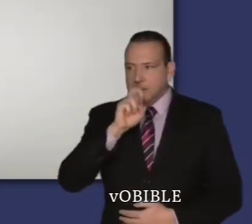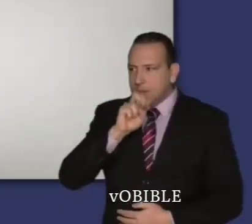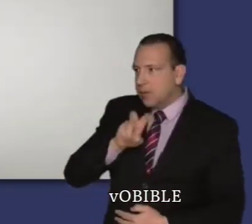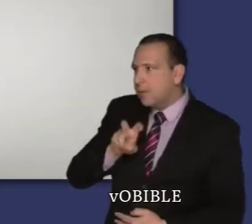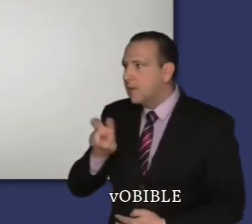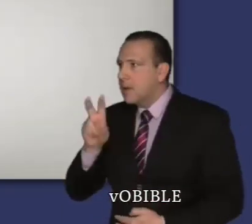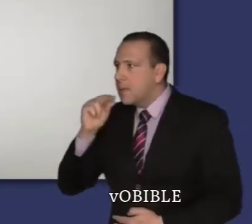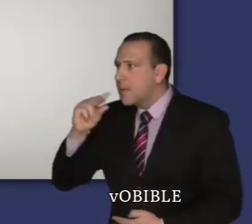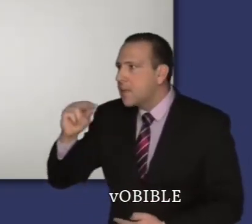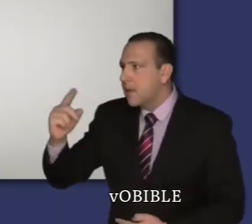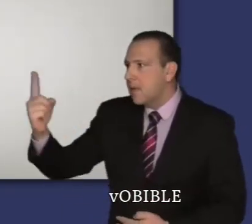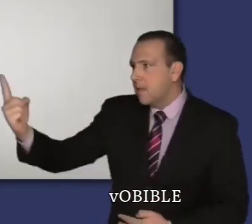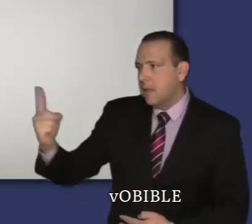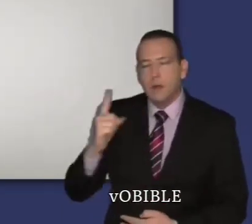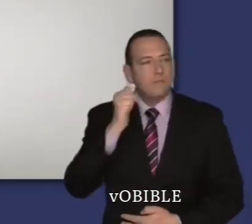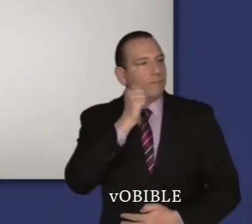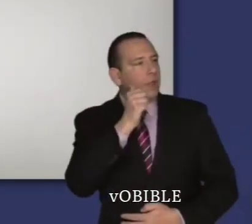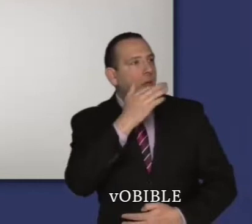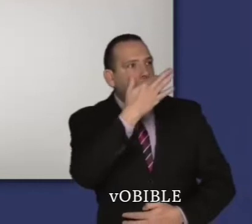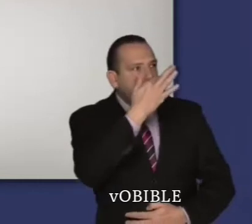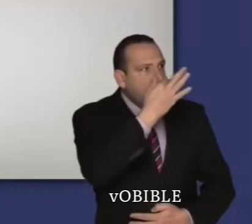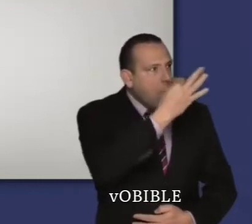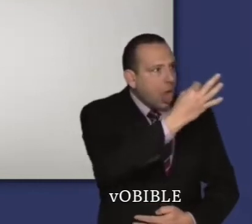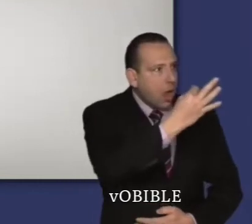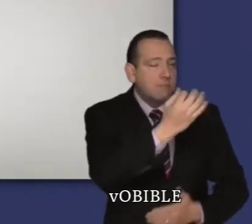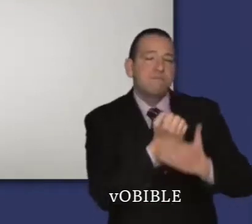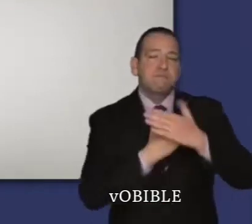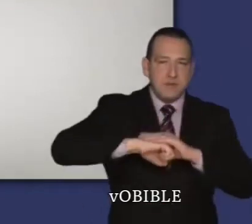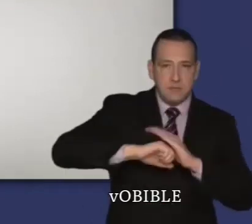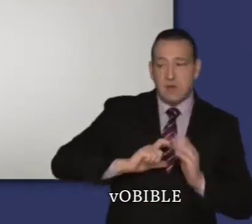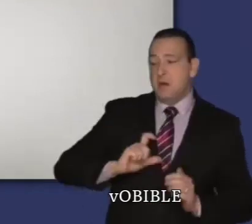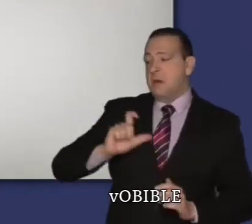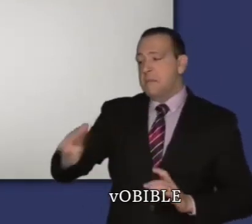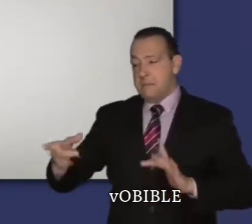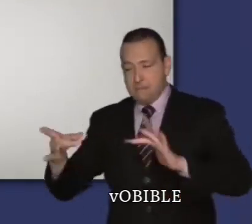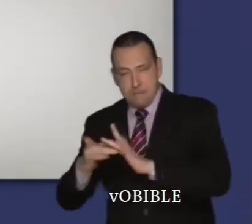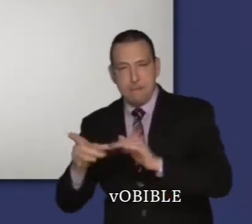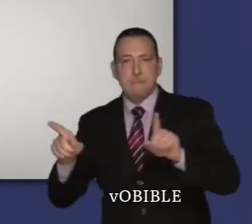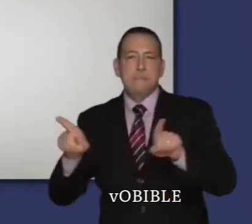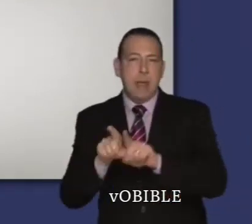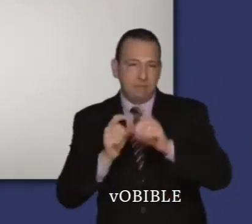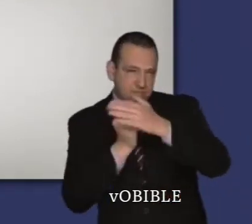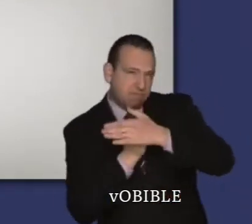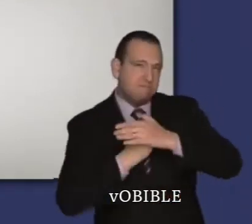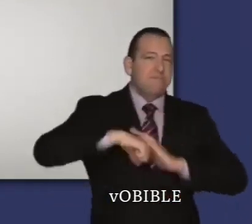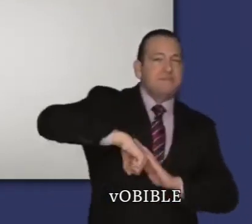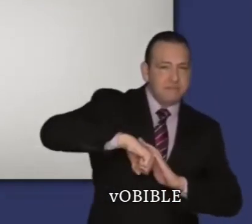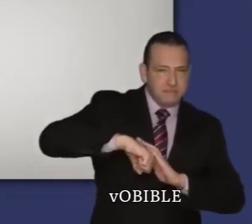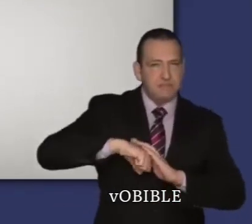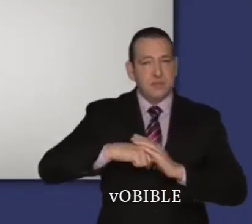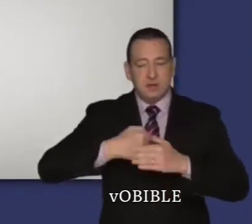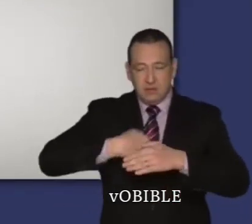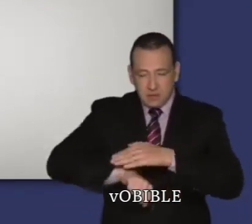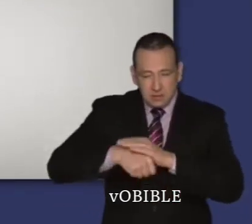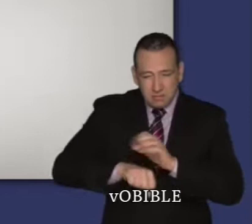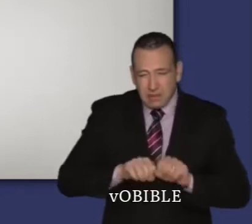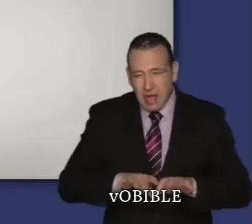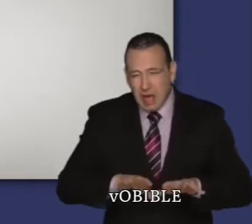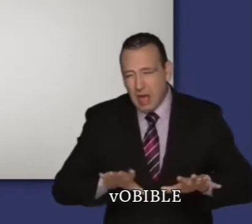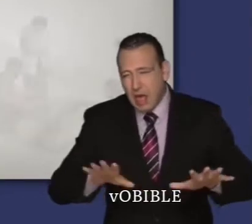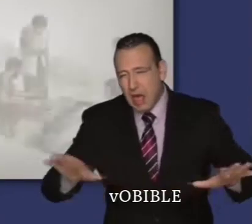Dans le chapitre 3, un serpent incite Ève à désobéir à Dieu. Adam la suit dans sa